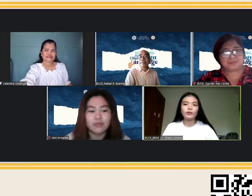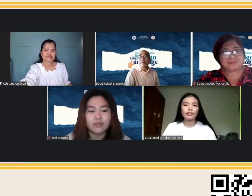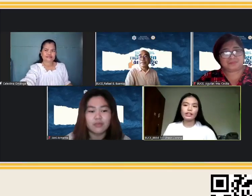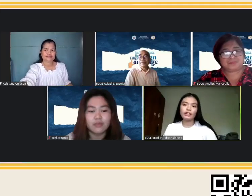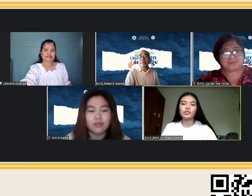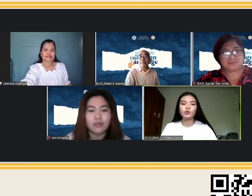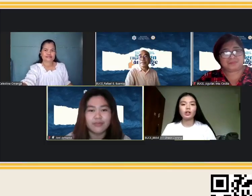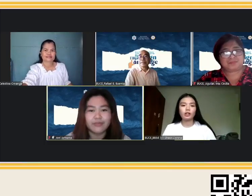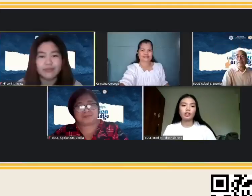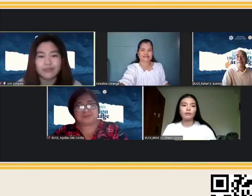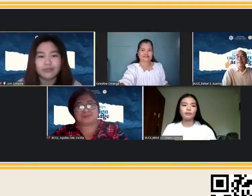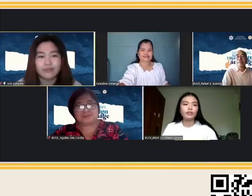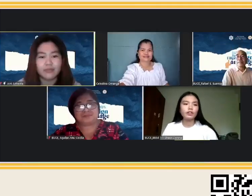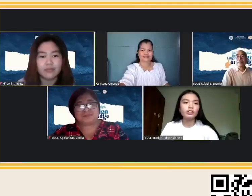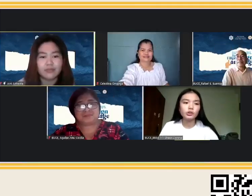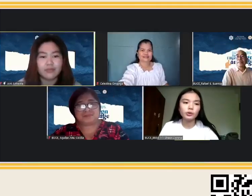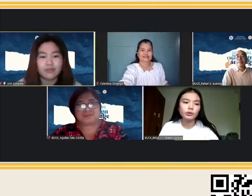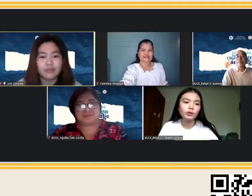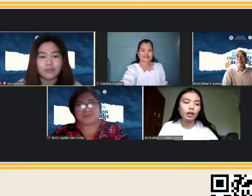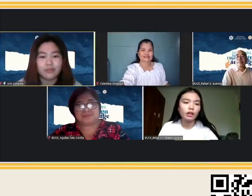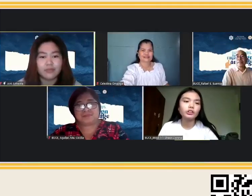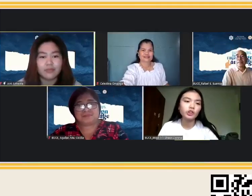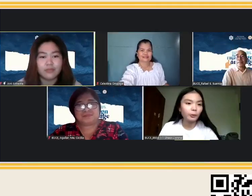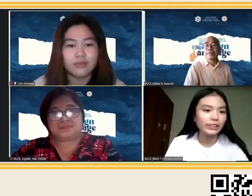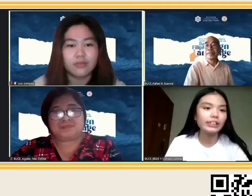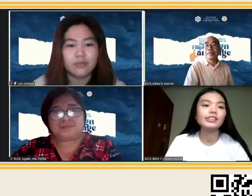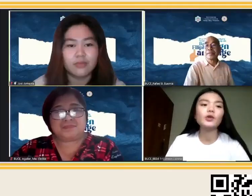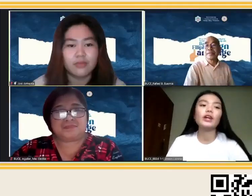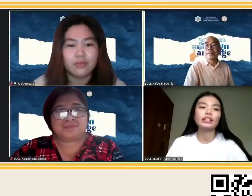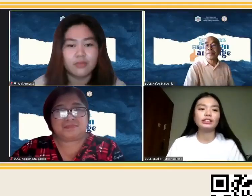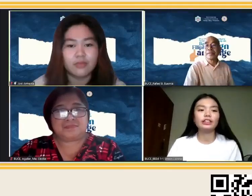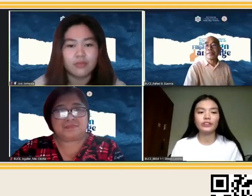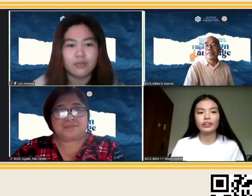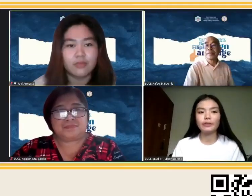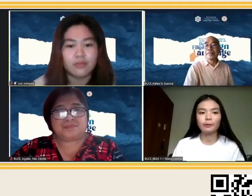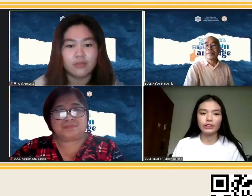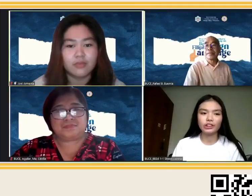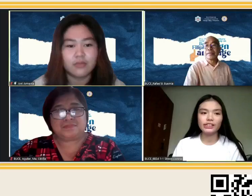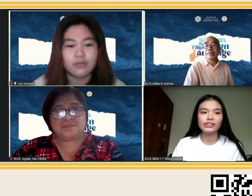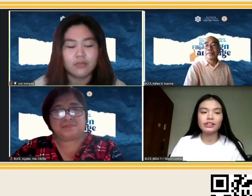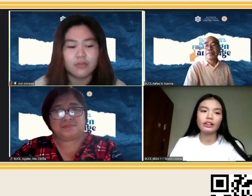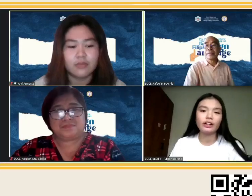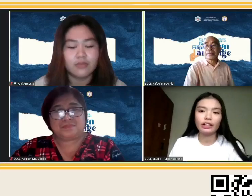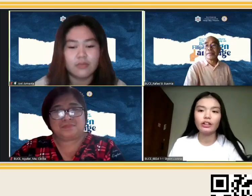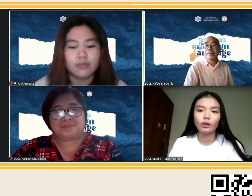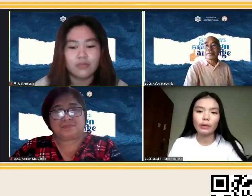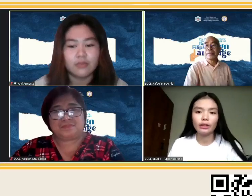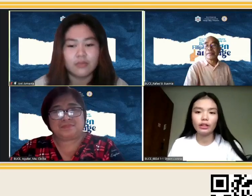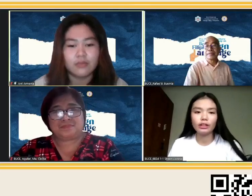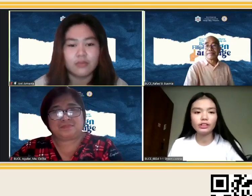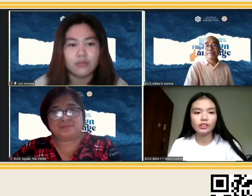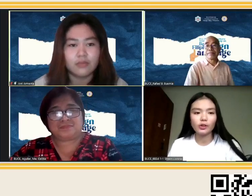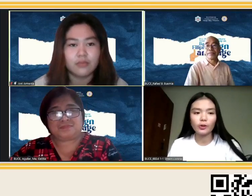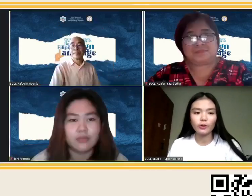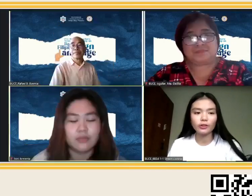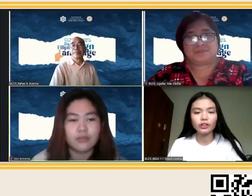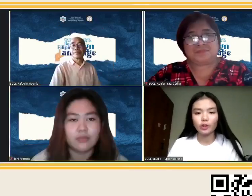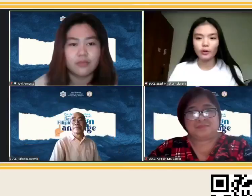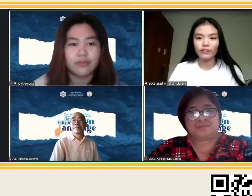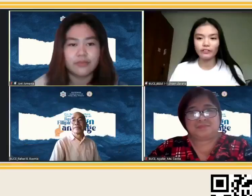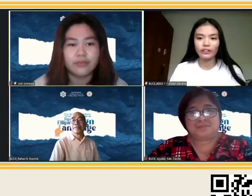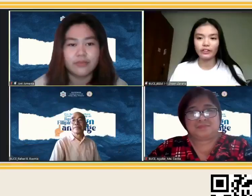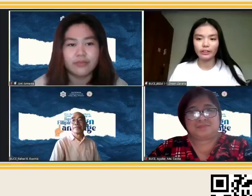Okay, so thank you to our two presidents who had give their impressions regarding our webinar.